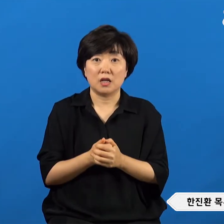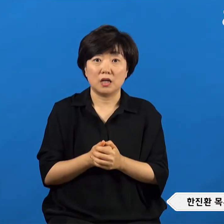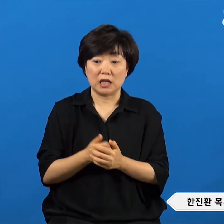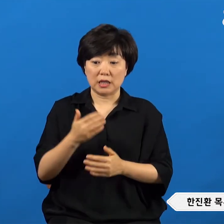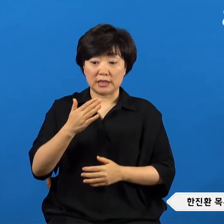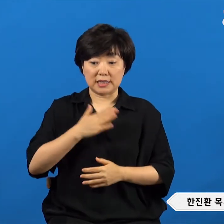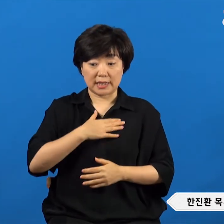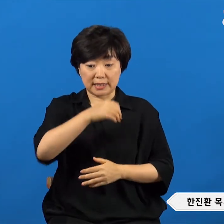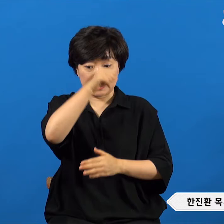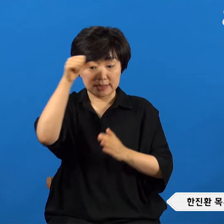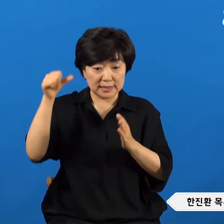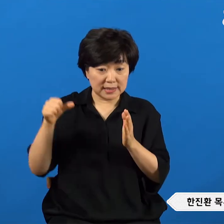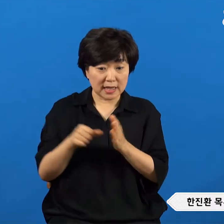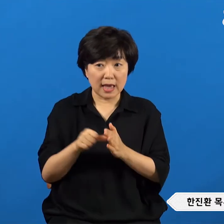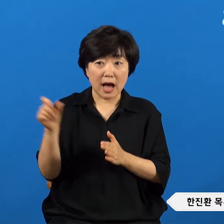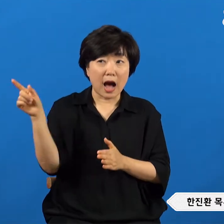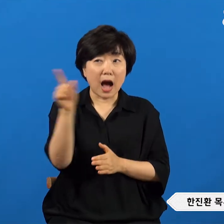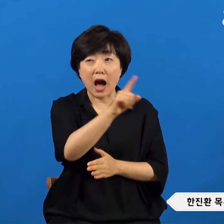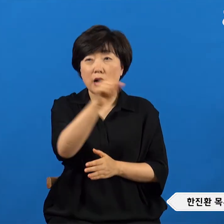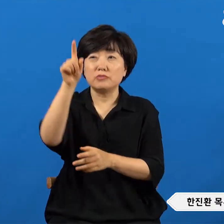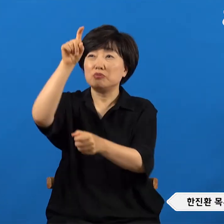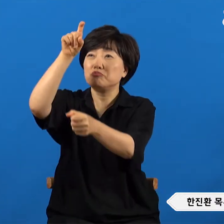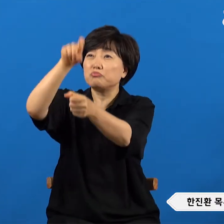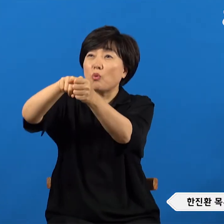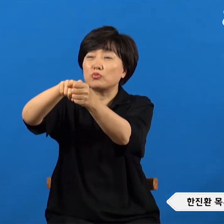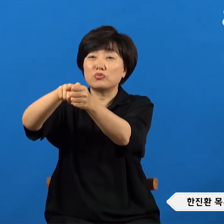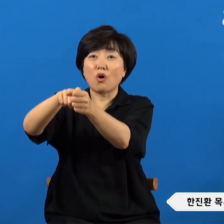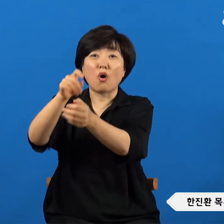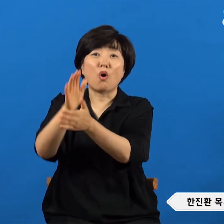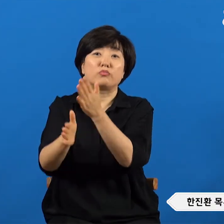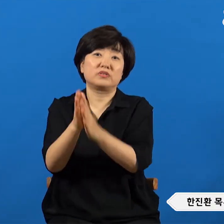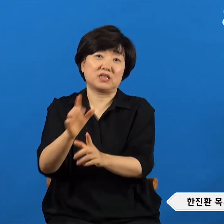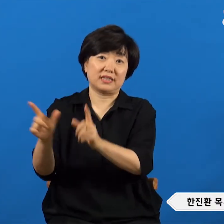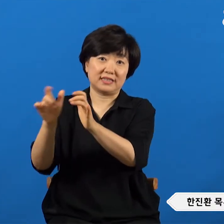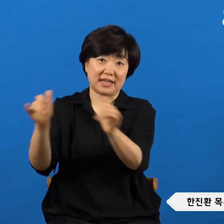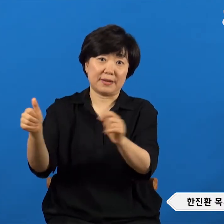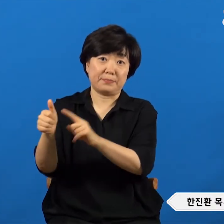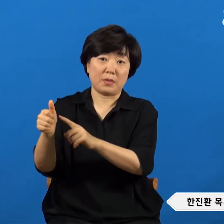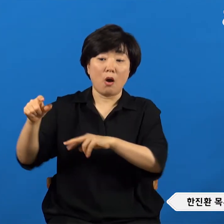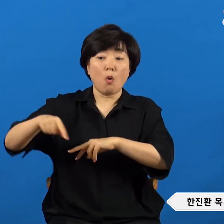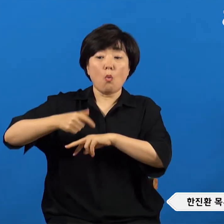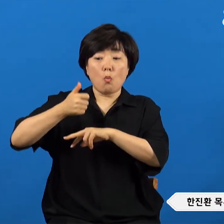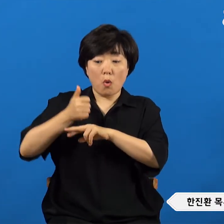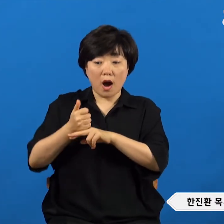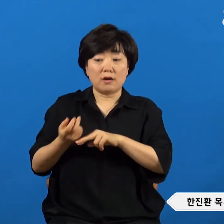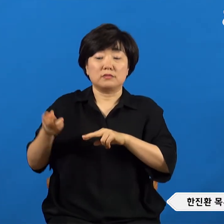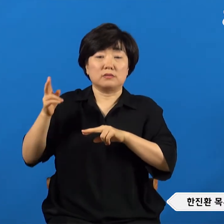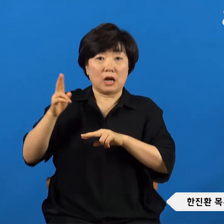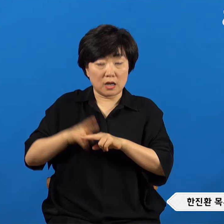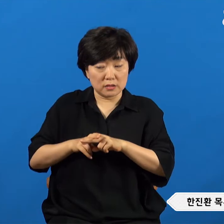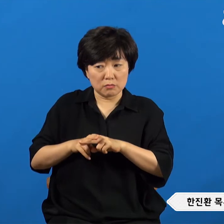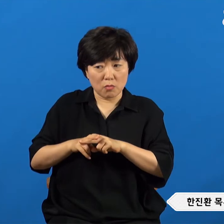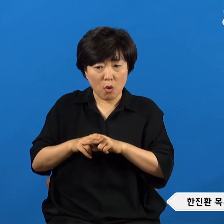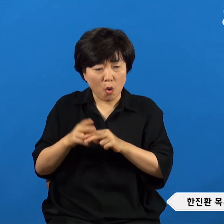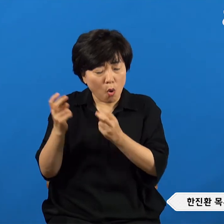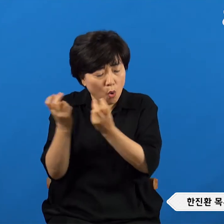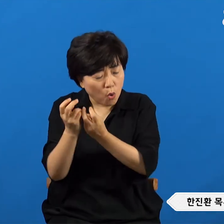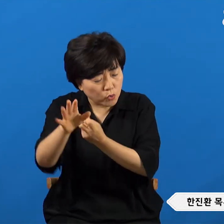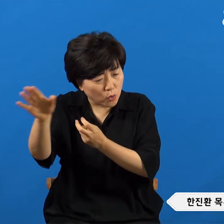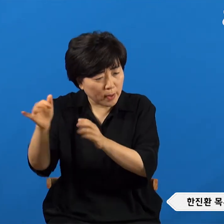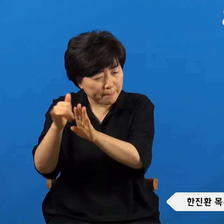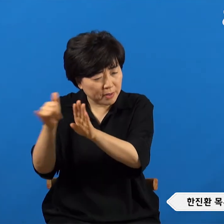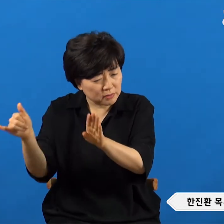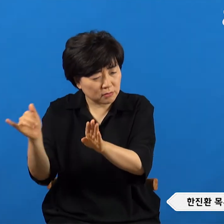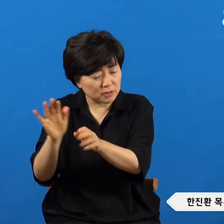그는 자기 인생에 아무 목적이 없는 사람이었습니다. 왕의 자리에 앉았으면 어떻게 백성들을